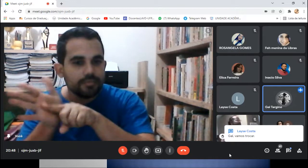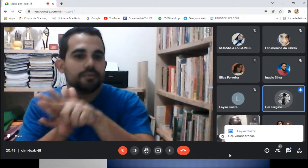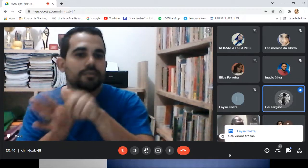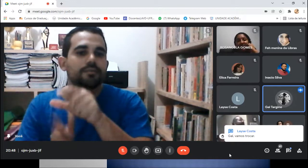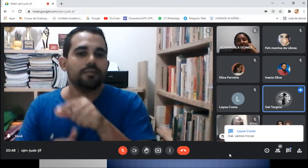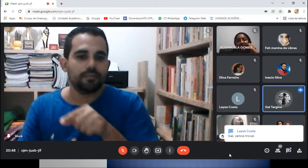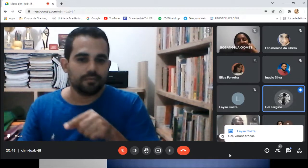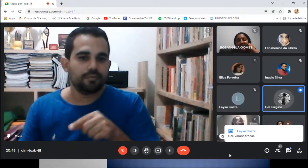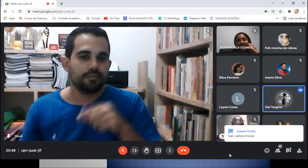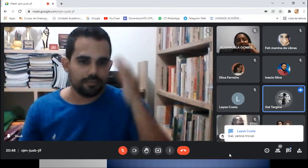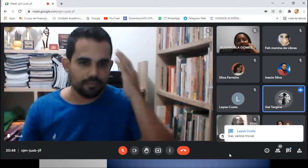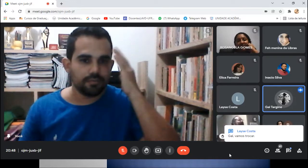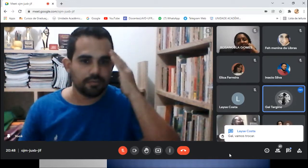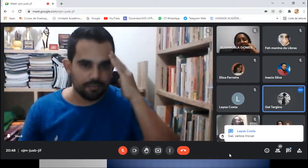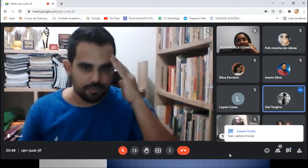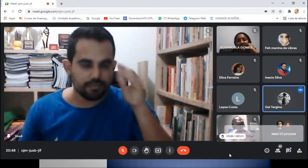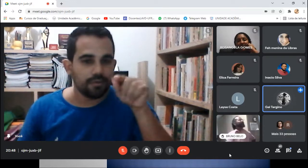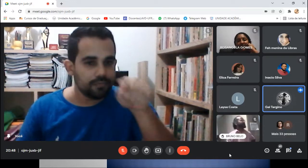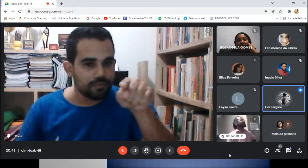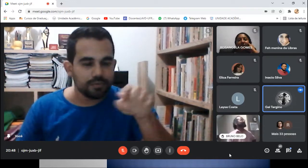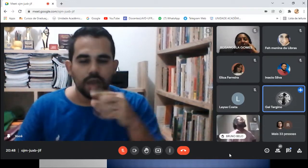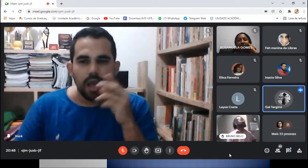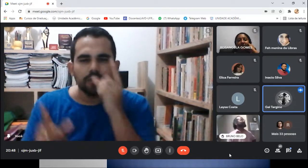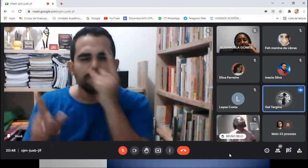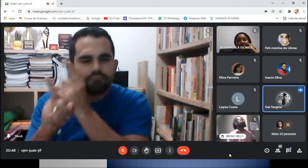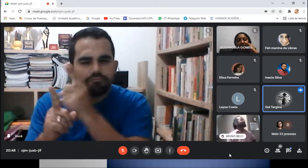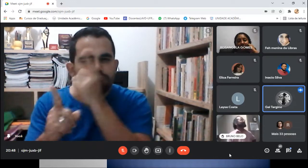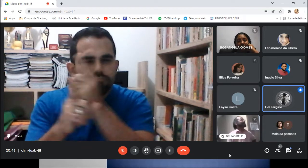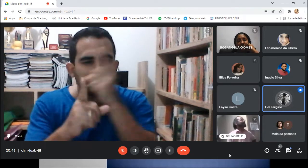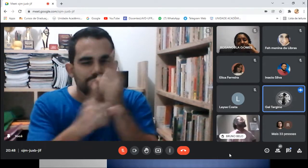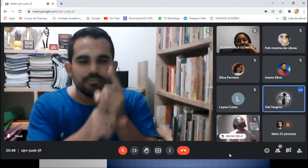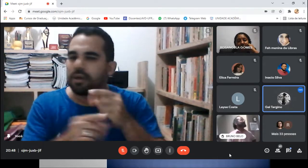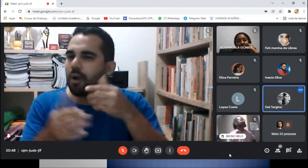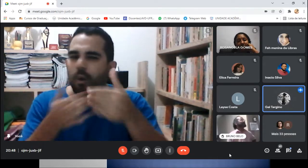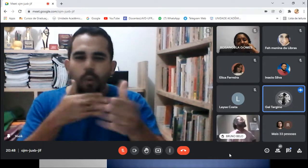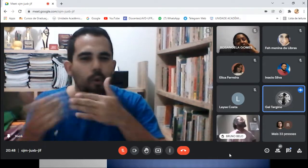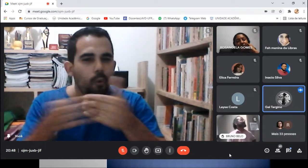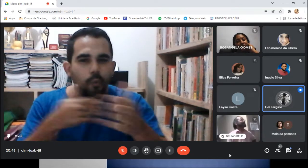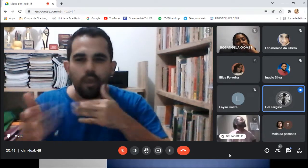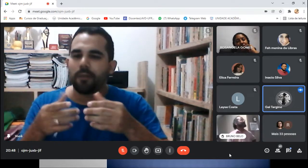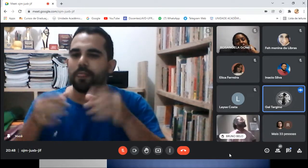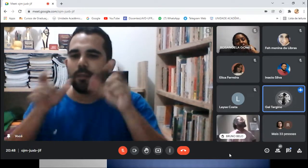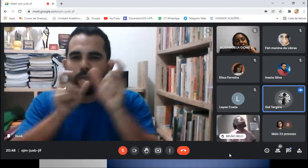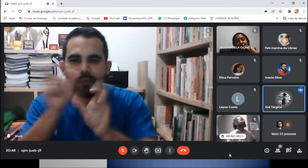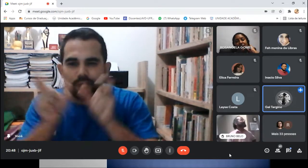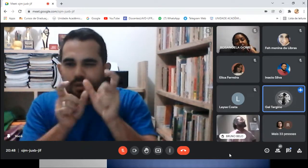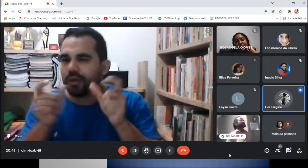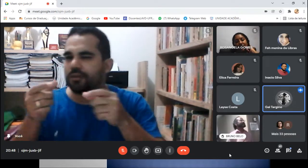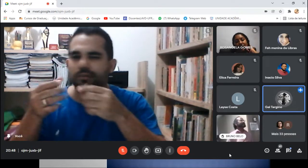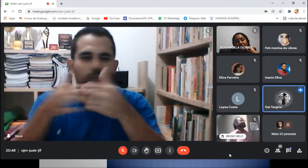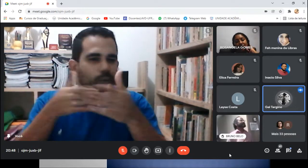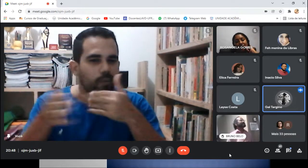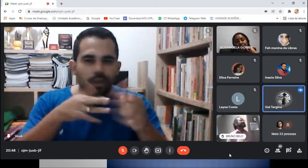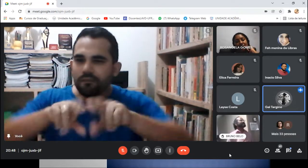precisamos pesquisar, nos aprofundar para poder entender por que nós encontramos essas diferenças. Há diferença